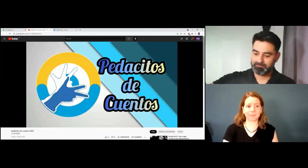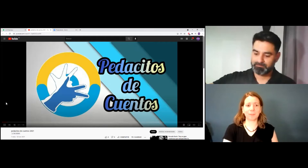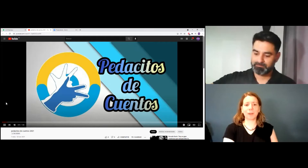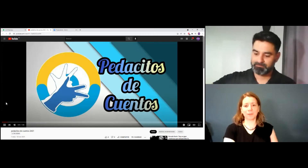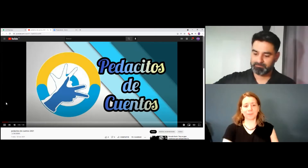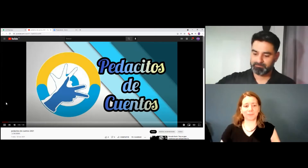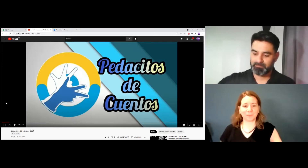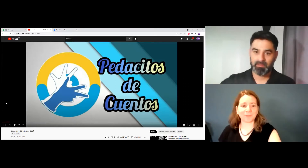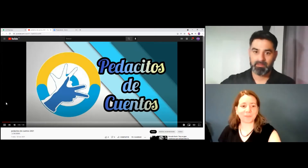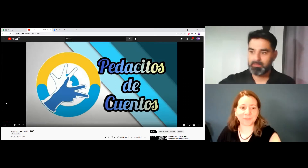Va.